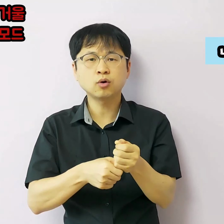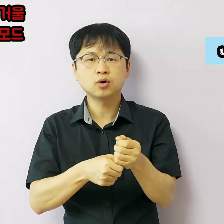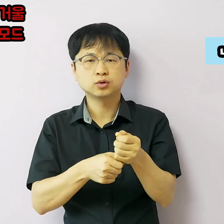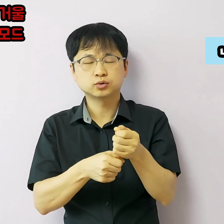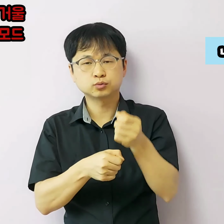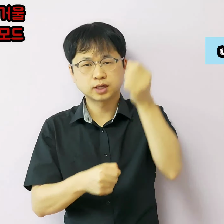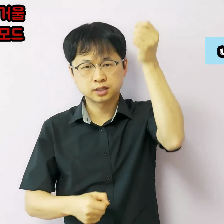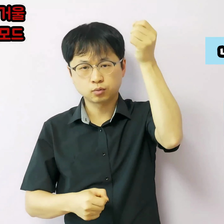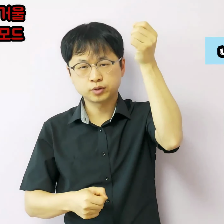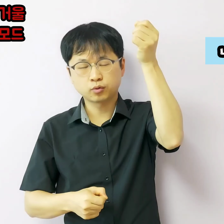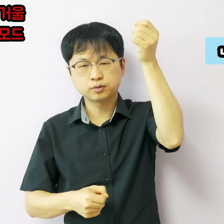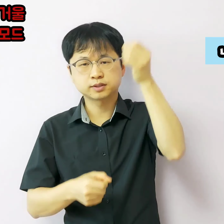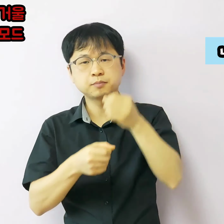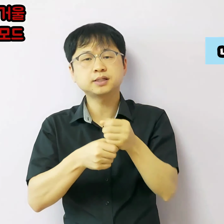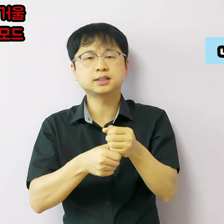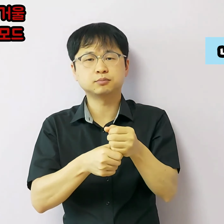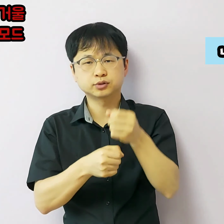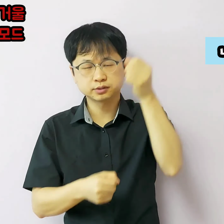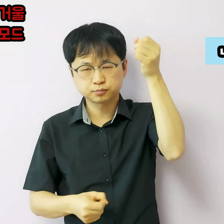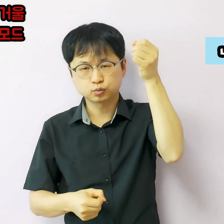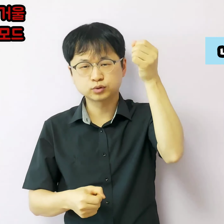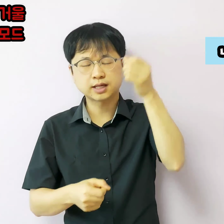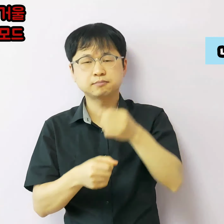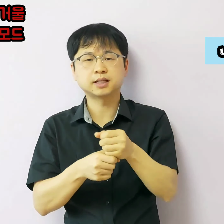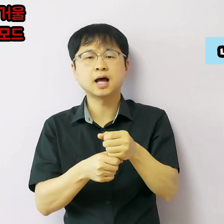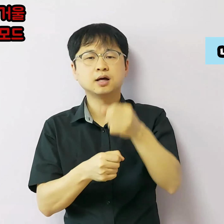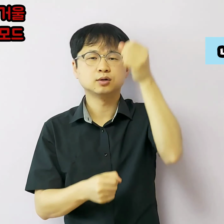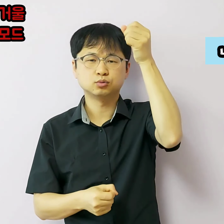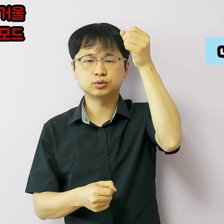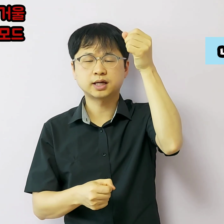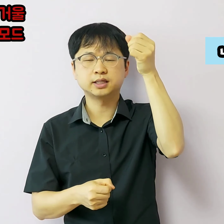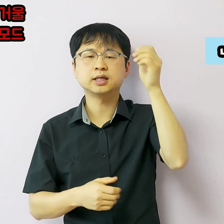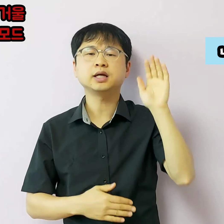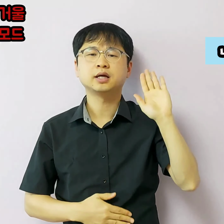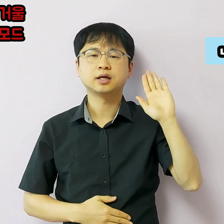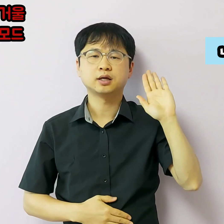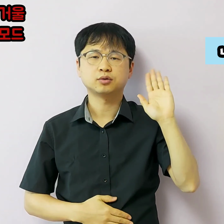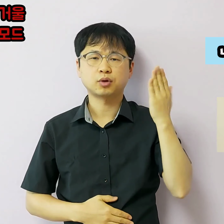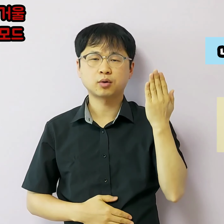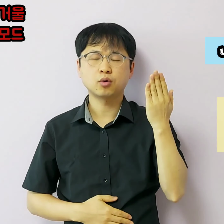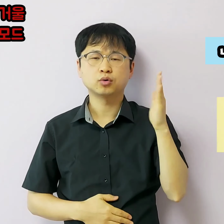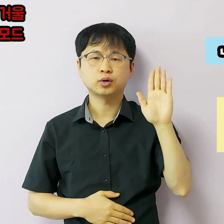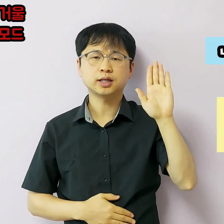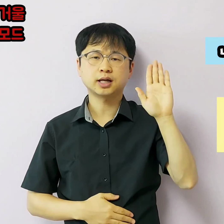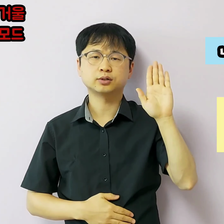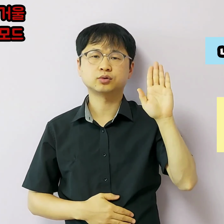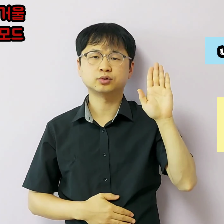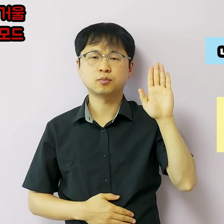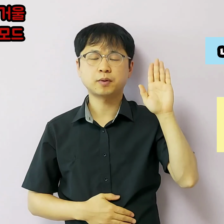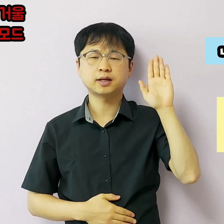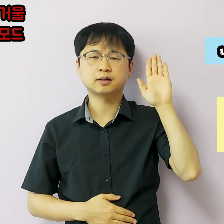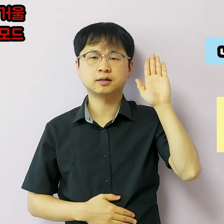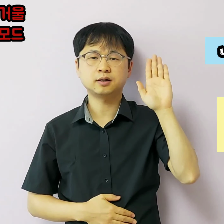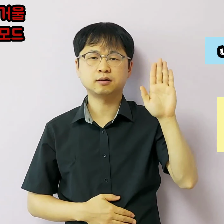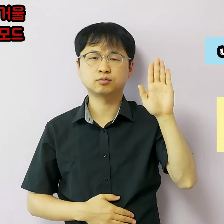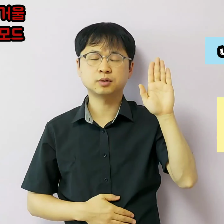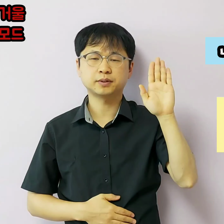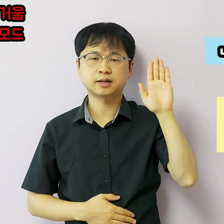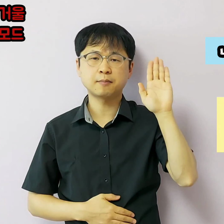잡고 우산을 위로 올리면서 펼치는 모습 우산입니다. 우산이 되고 되다라는 수어는 손바닥을 얼굴 옆에서